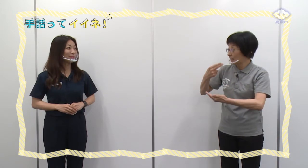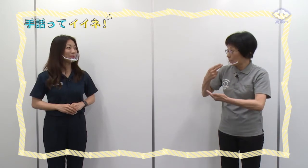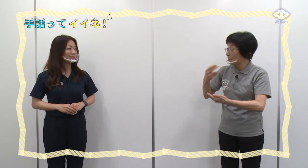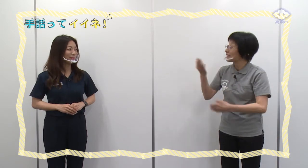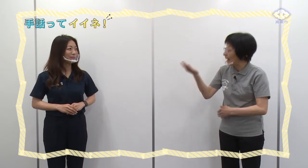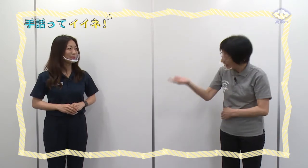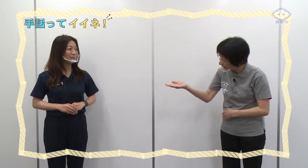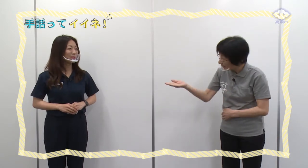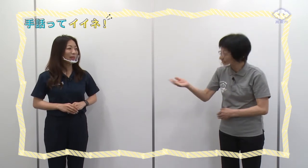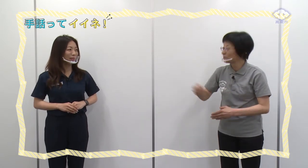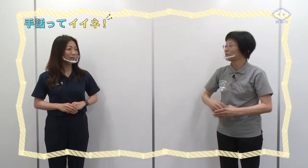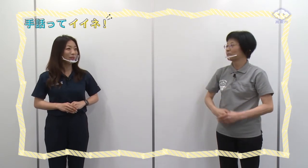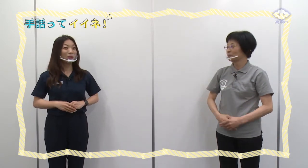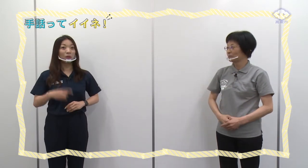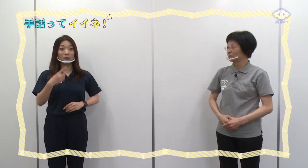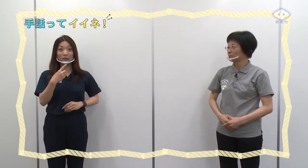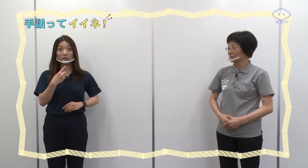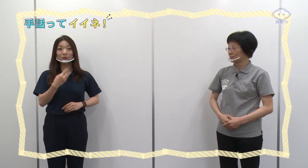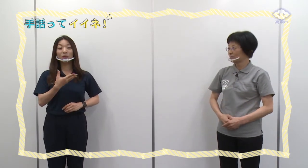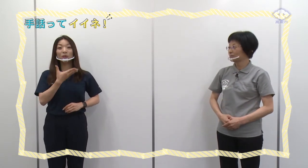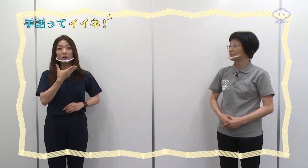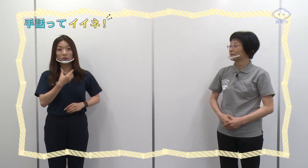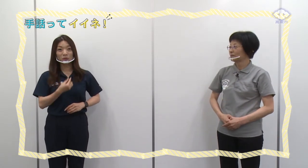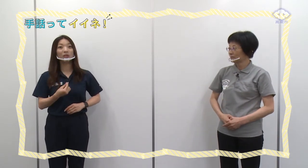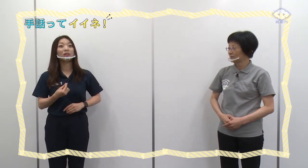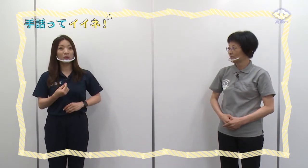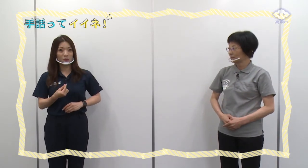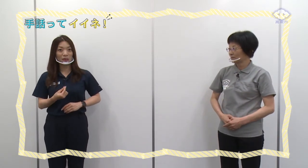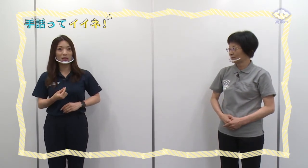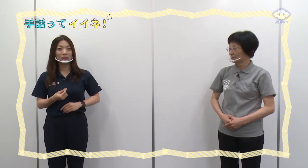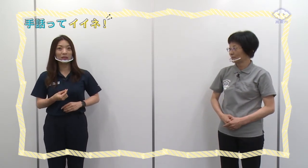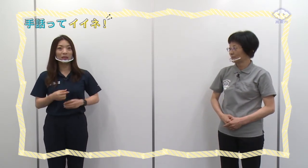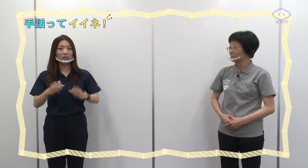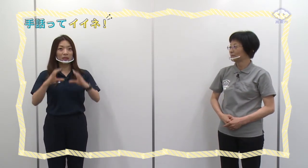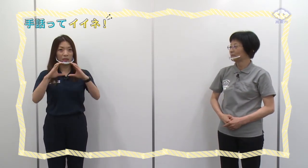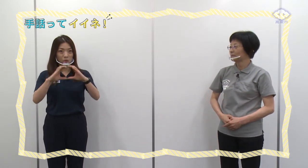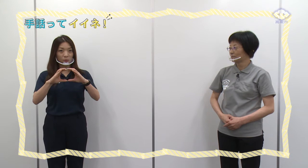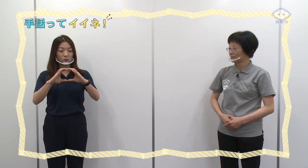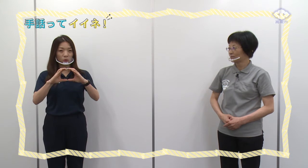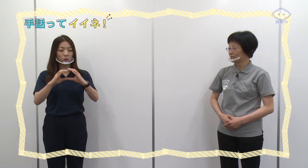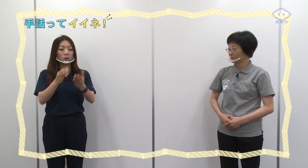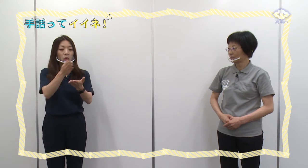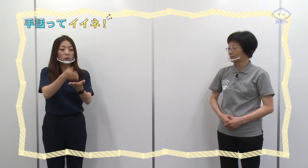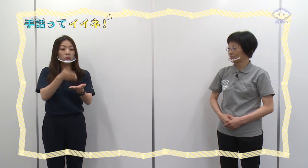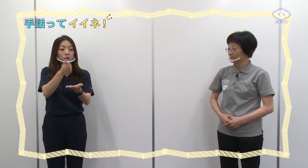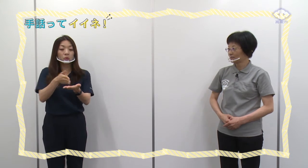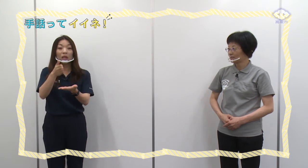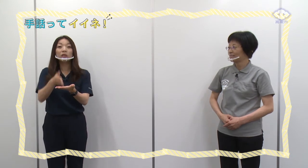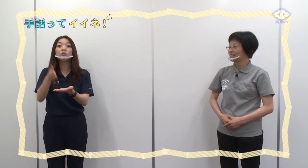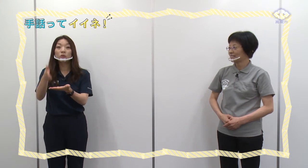べますか？ はい、私の好きなのは、トマトをスライスし